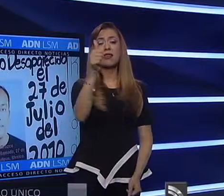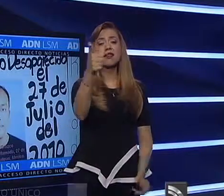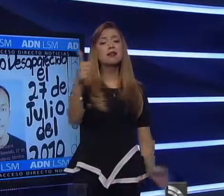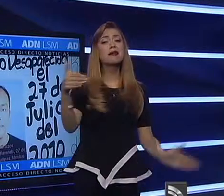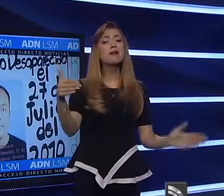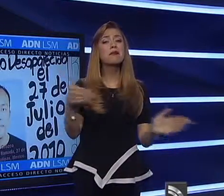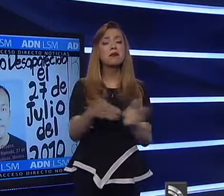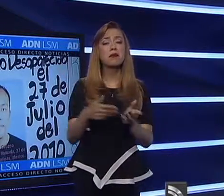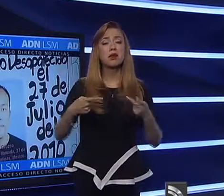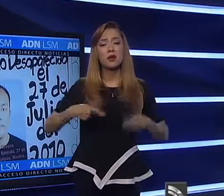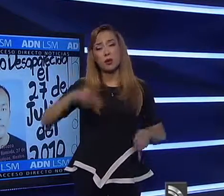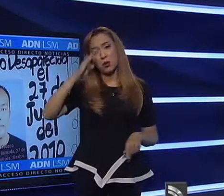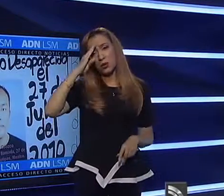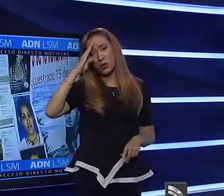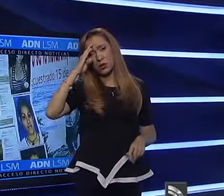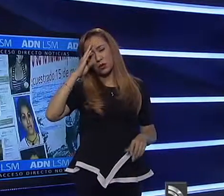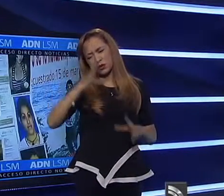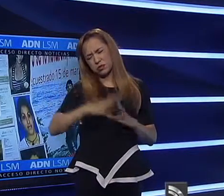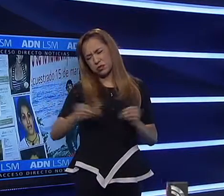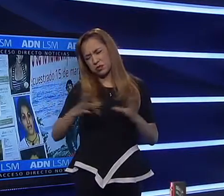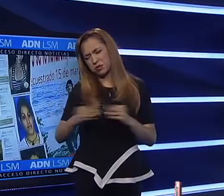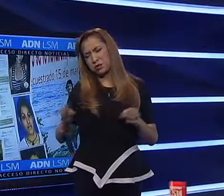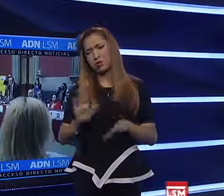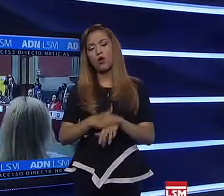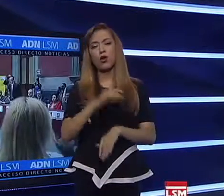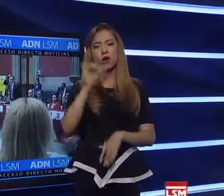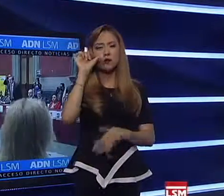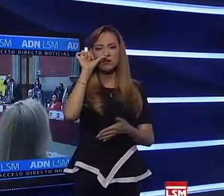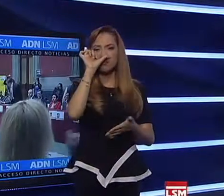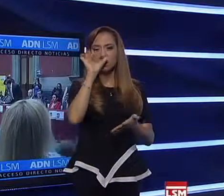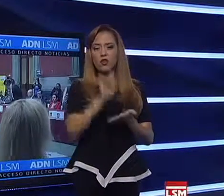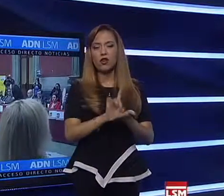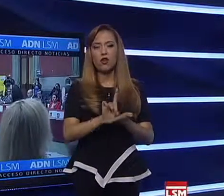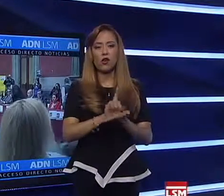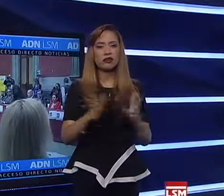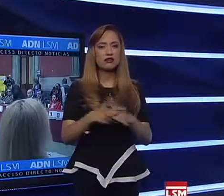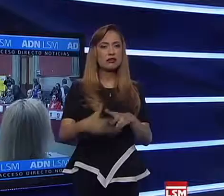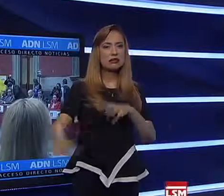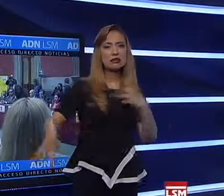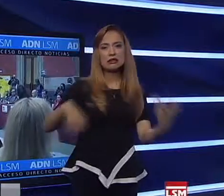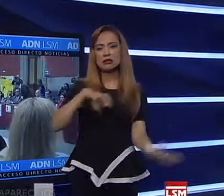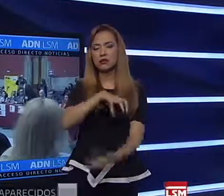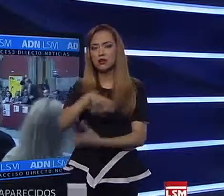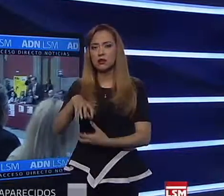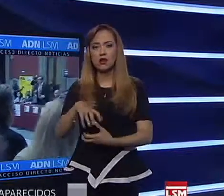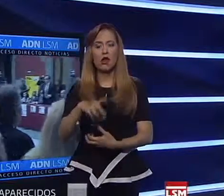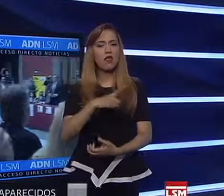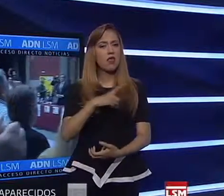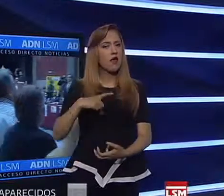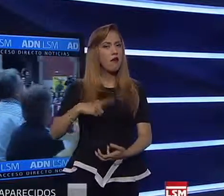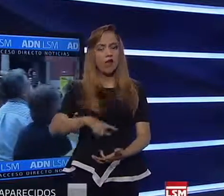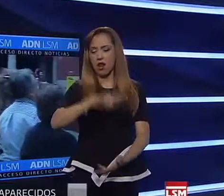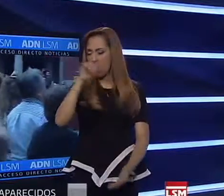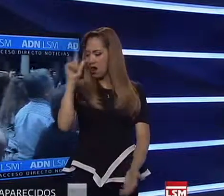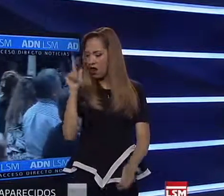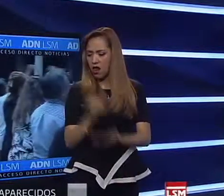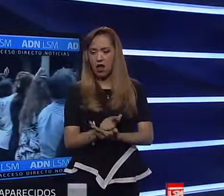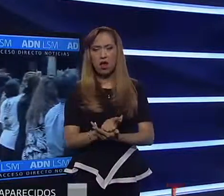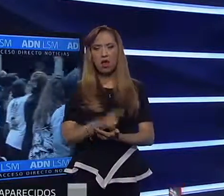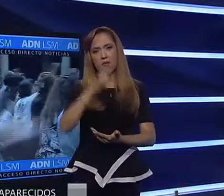crimen organizado. La ley debe aplicar para todos los desaparecidos, incluidos los de llamada guerra sucia